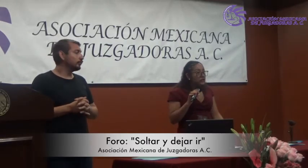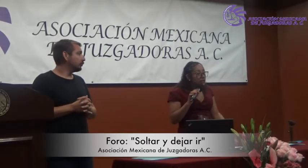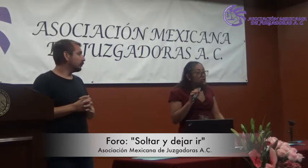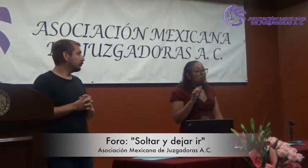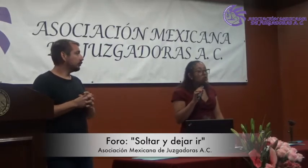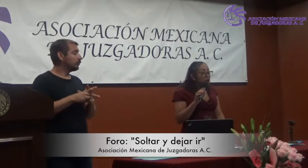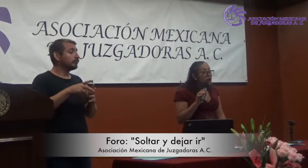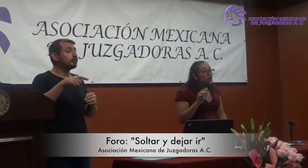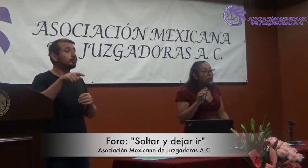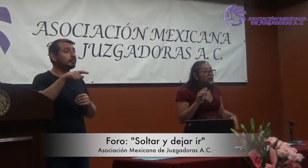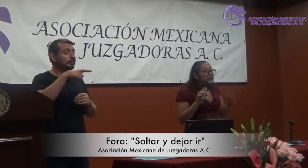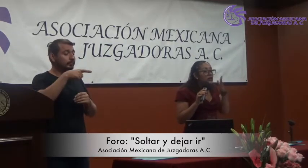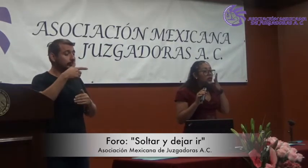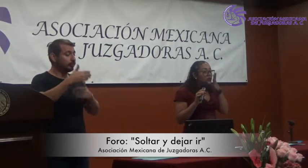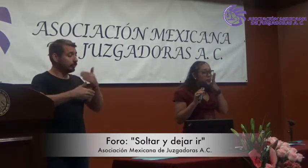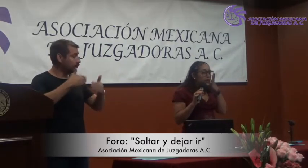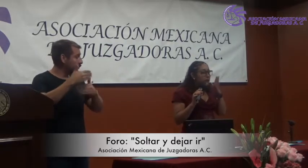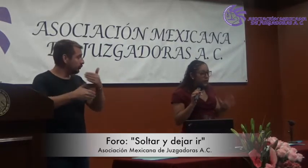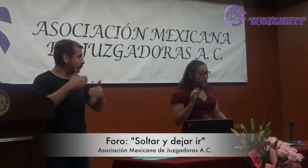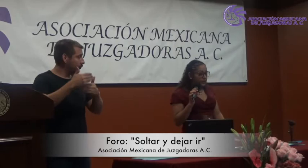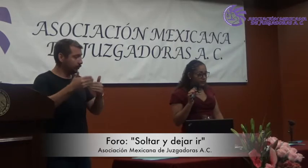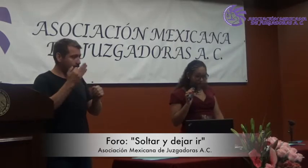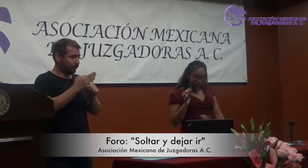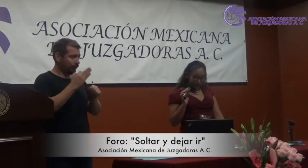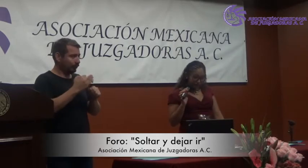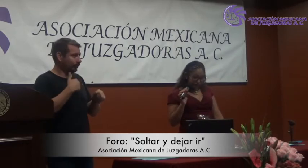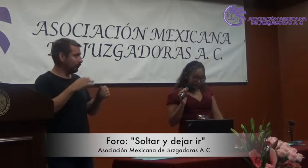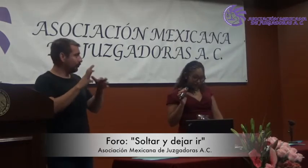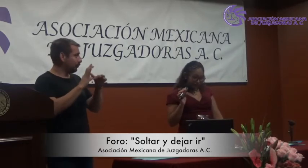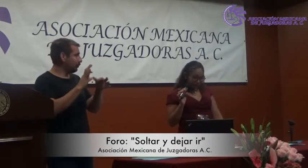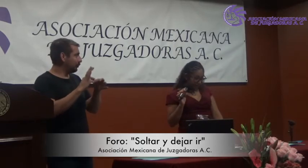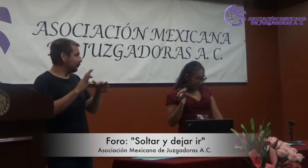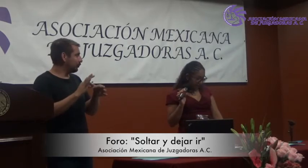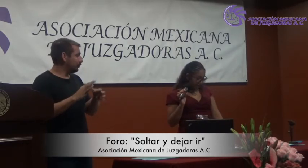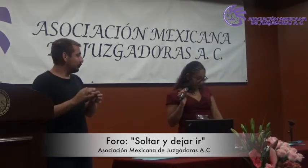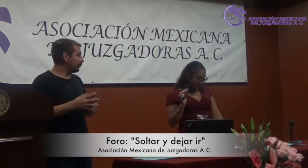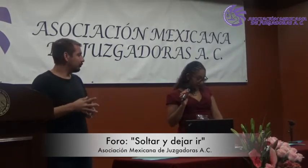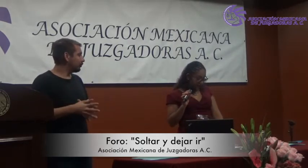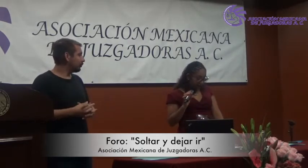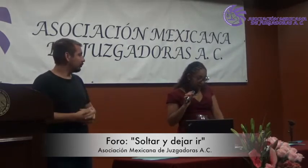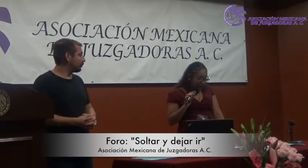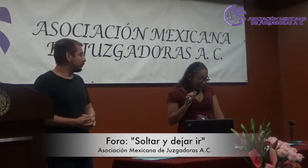El proceso de duelo, que es de lo que vamos a hablar,